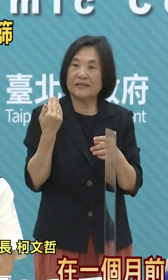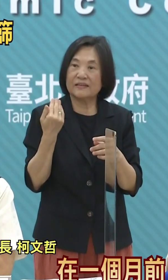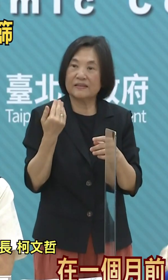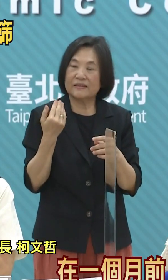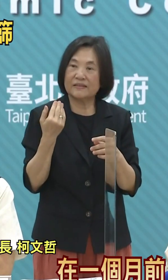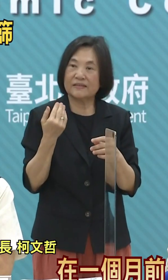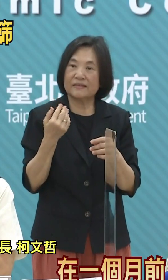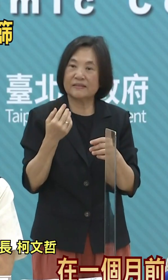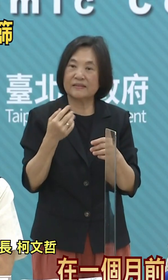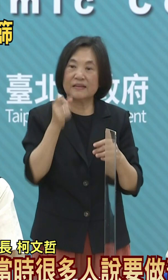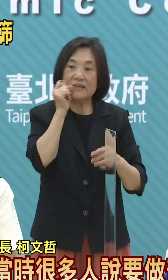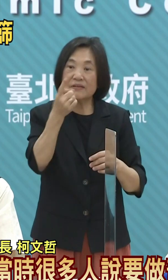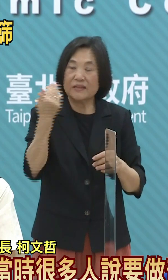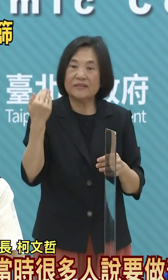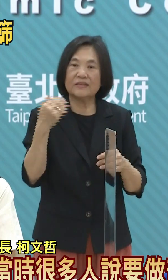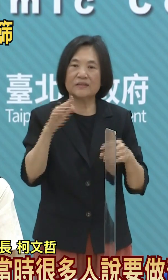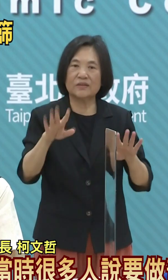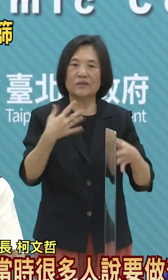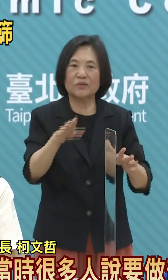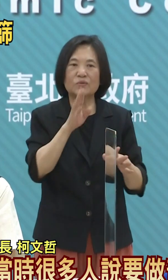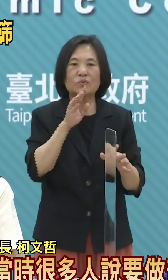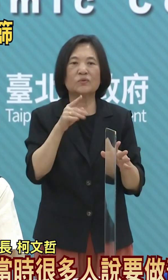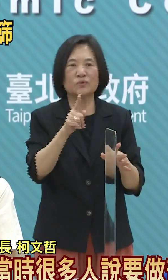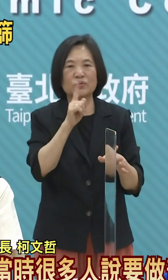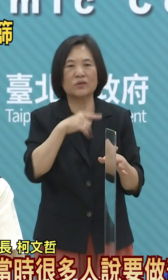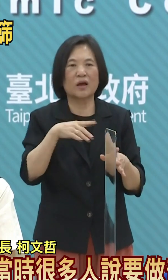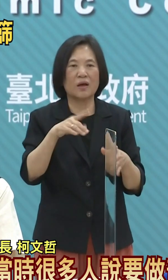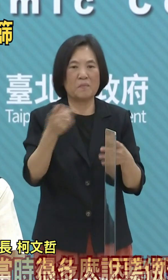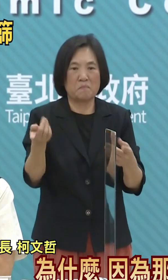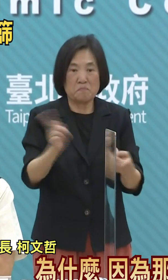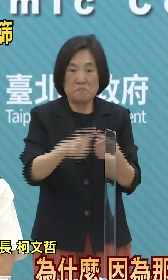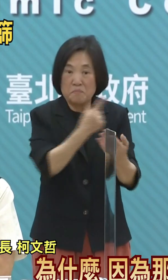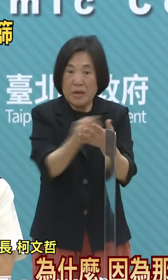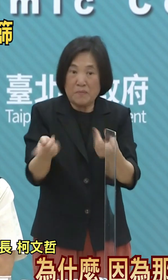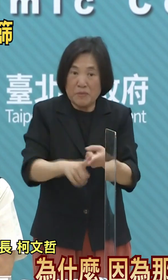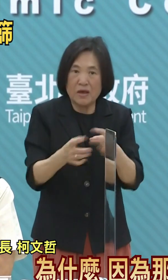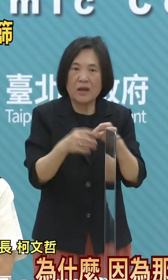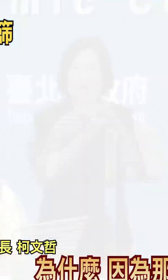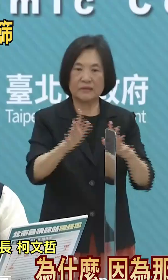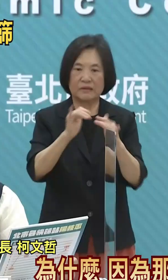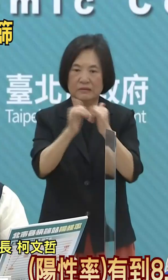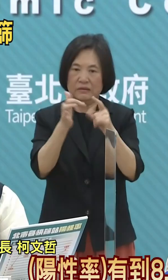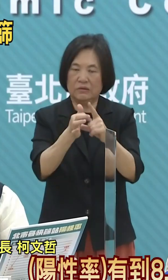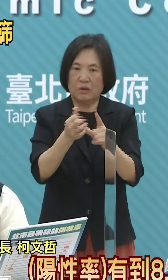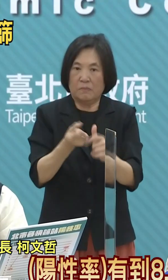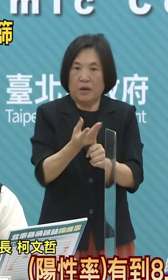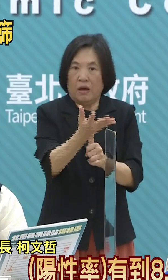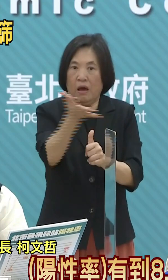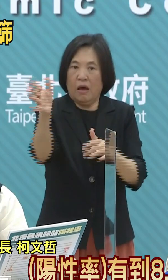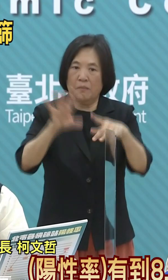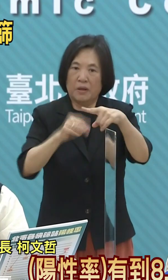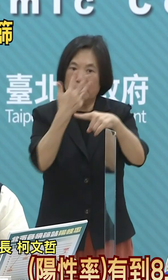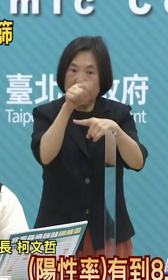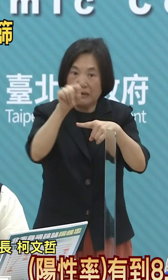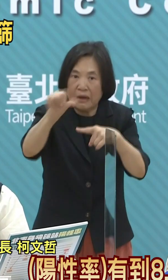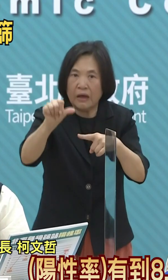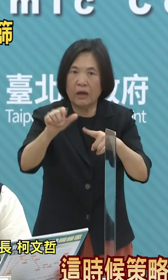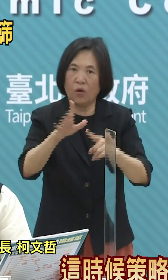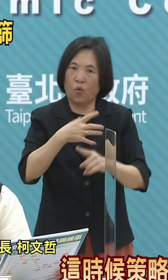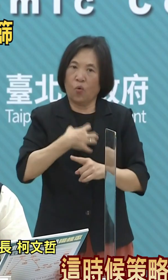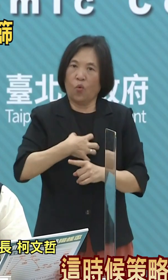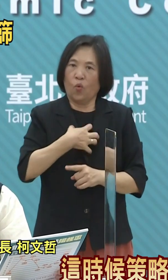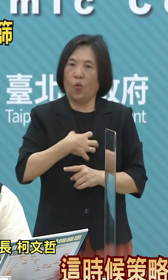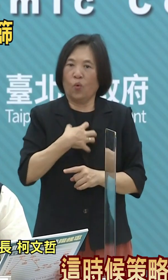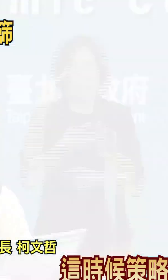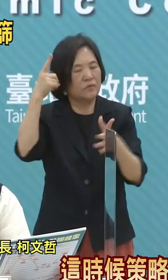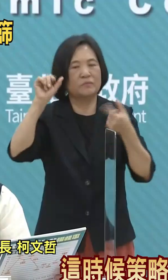讲，当时很多人说要做普筛，我也反对了。为什么？因为那个量很少，它有到8.5%的时候，这